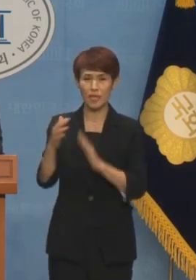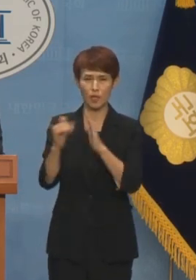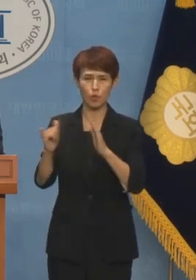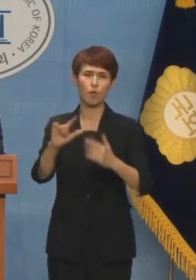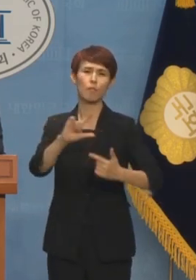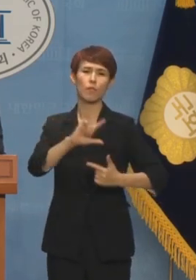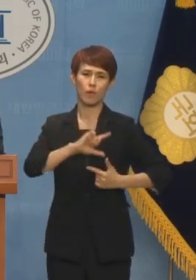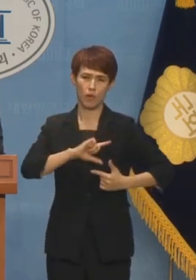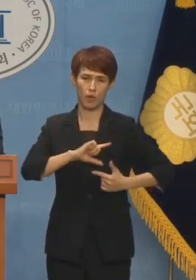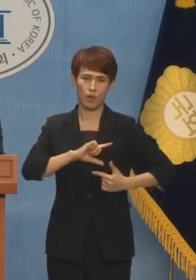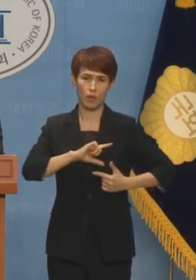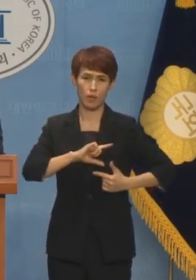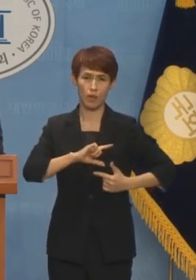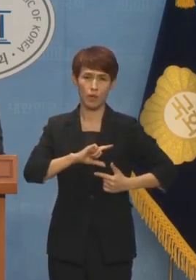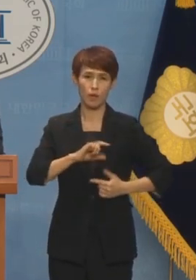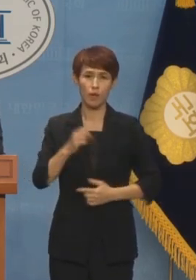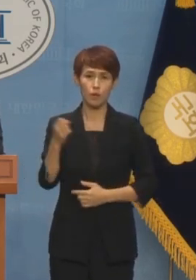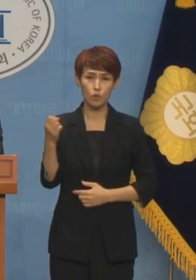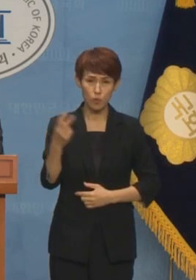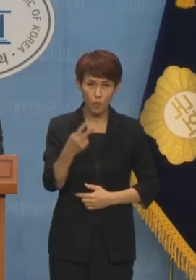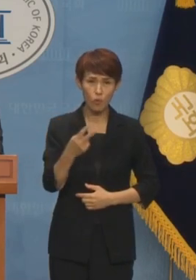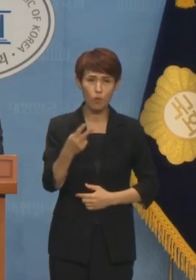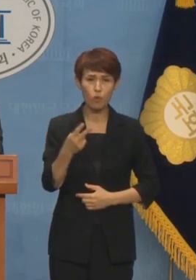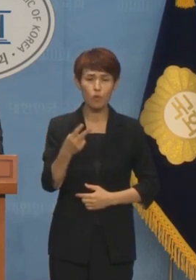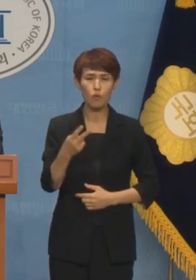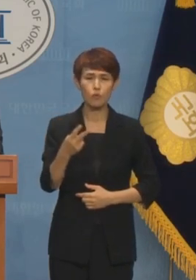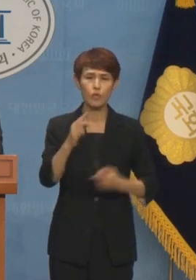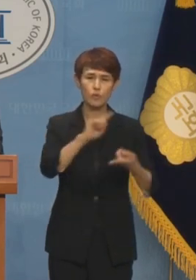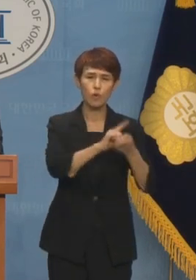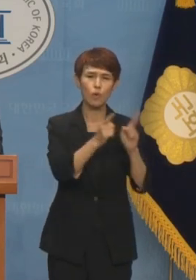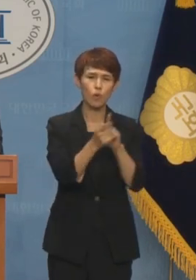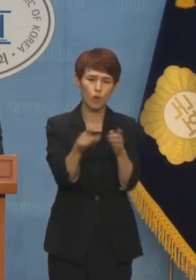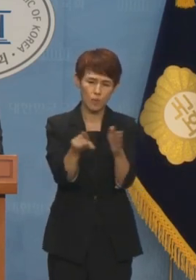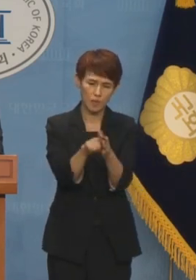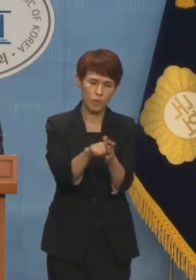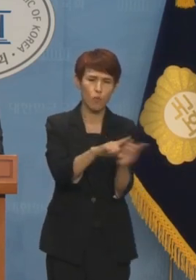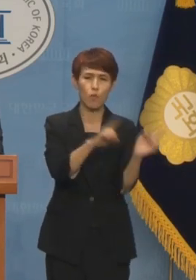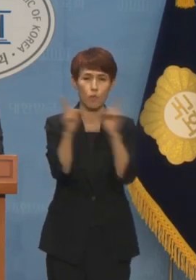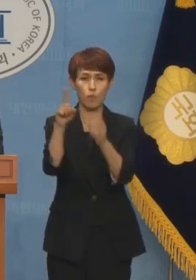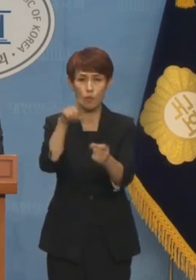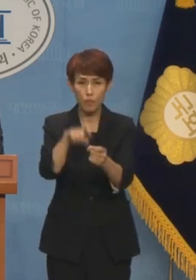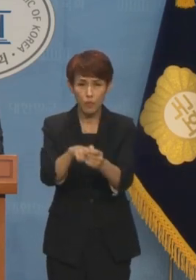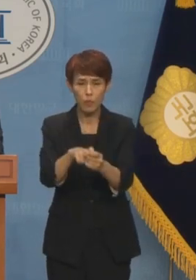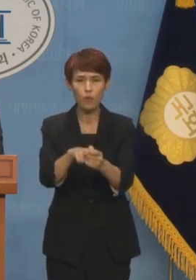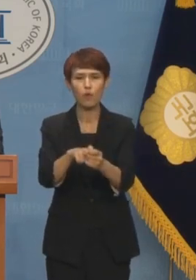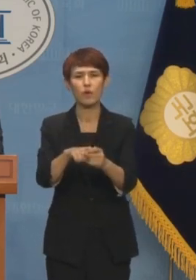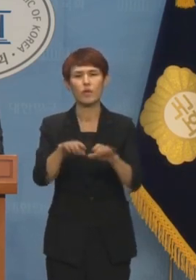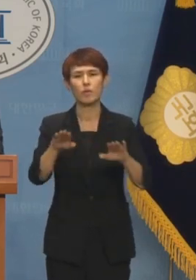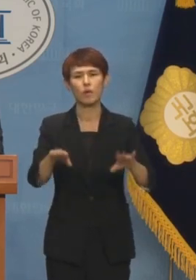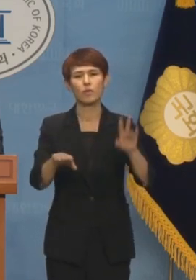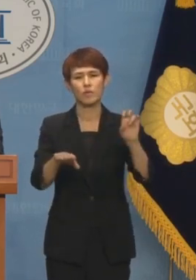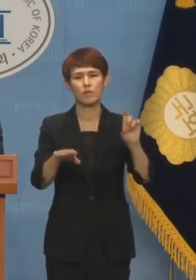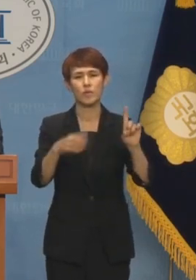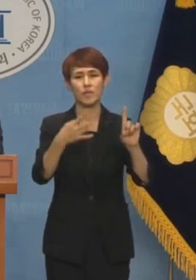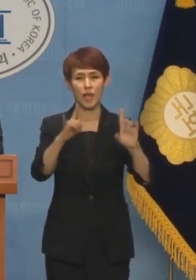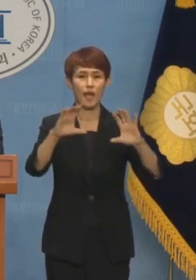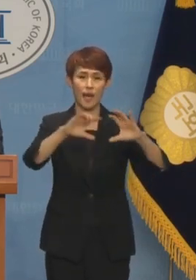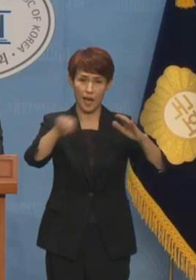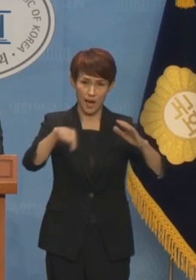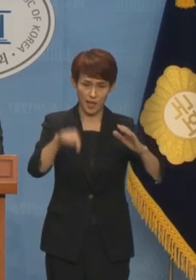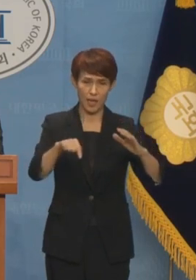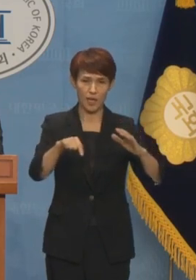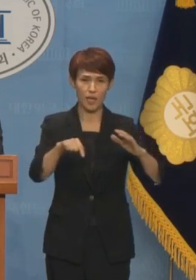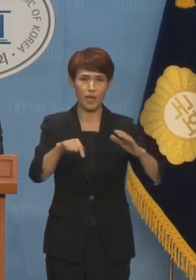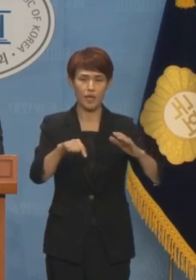명예와 우리 공동체의 상호 신뢰 회복을 위해서라도 이번 국회 임기 내에 제조물